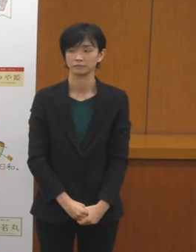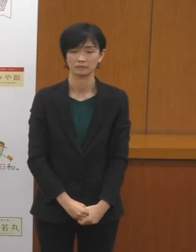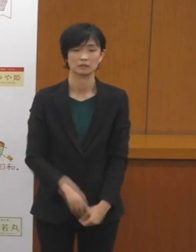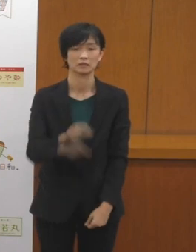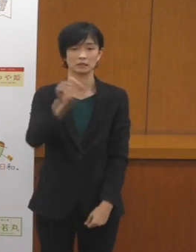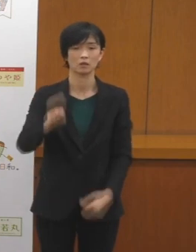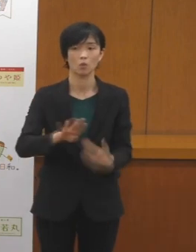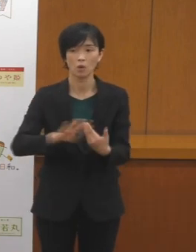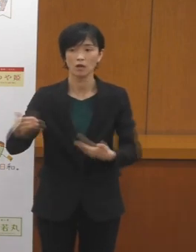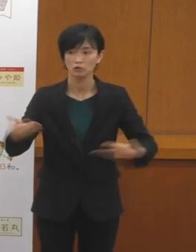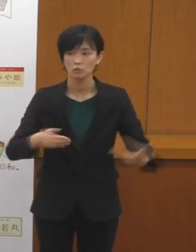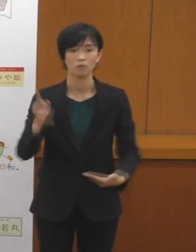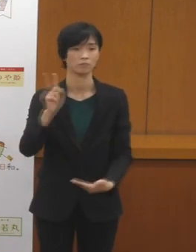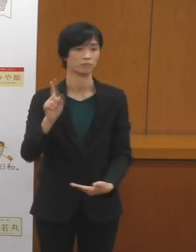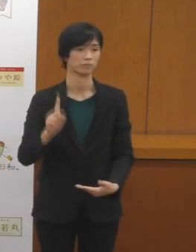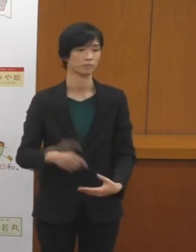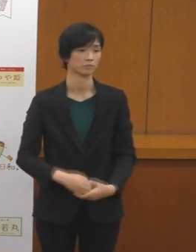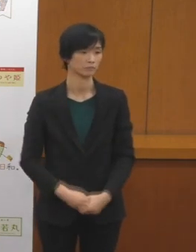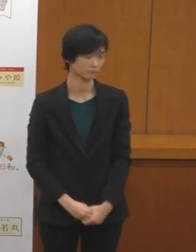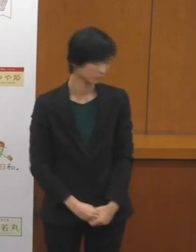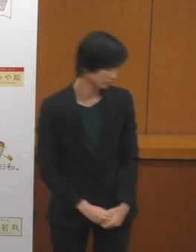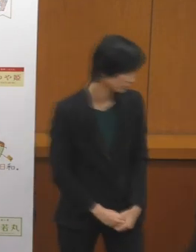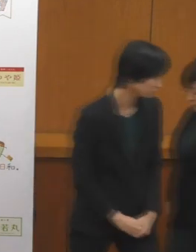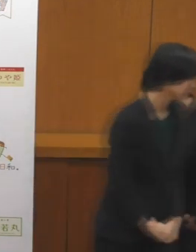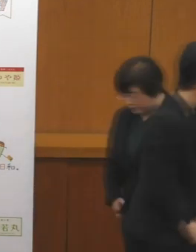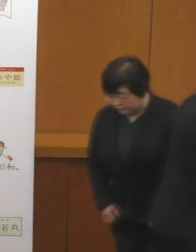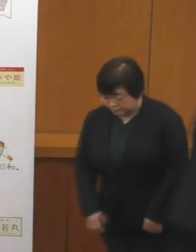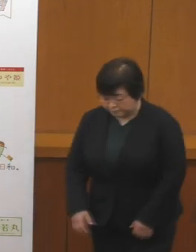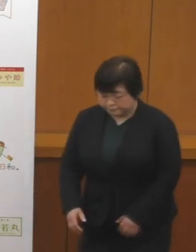他にご質問のある方はいらっしゃいますか